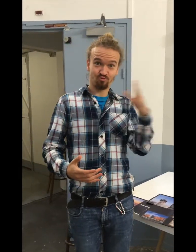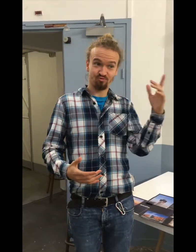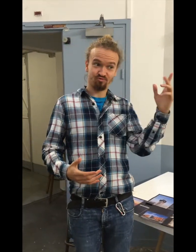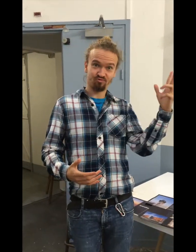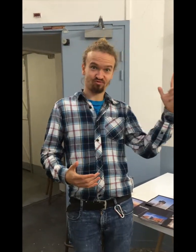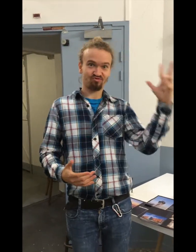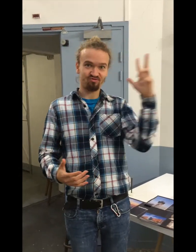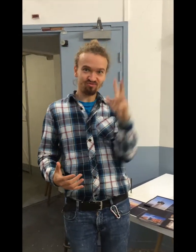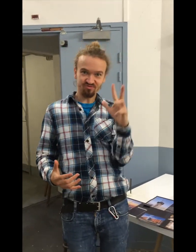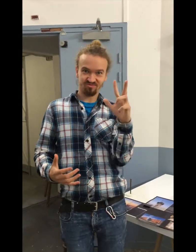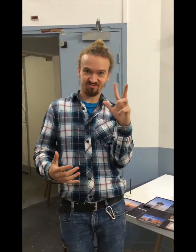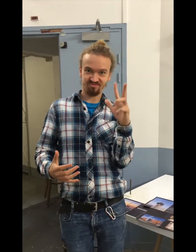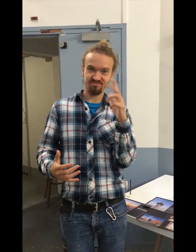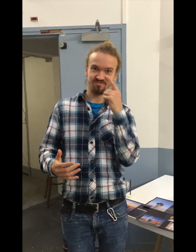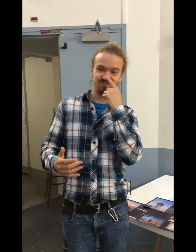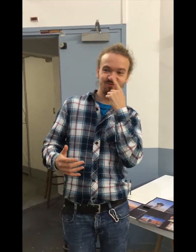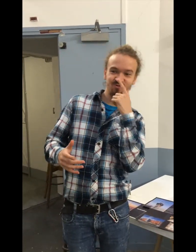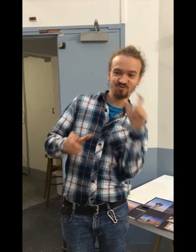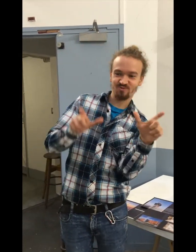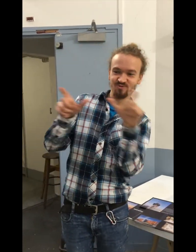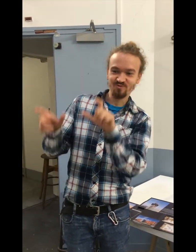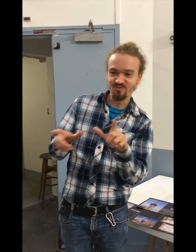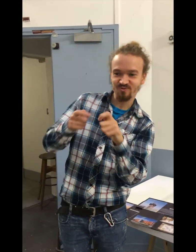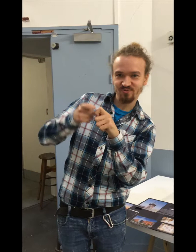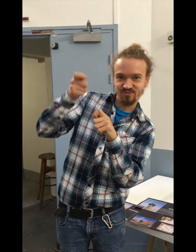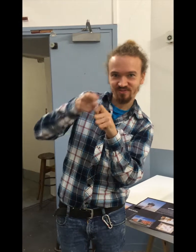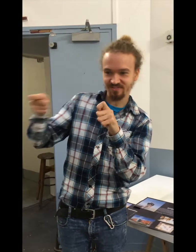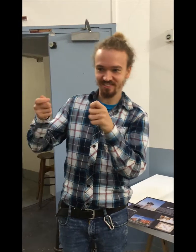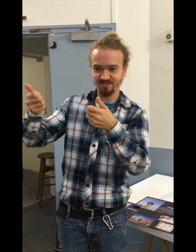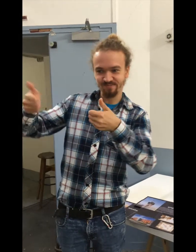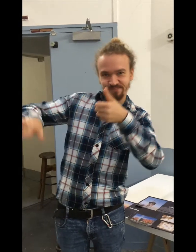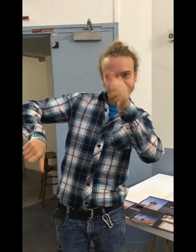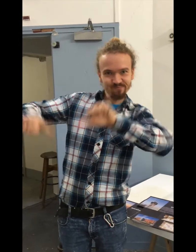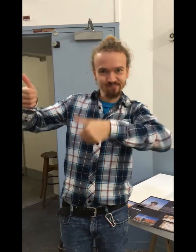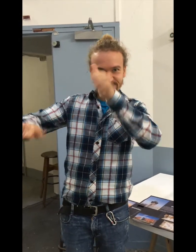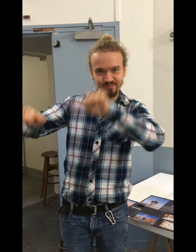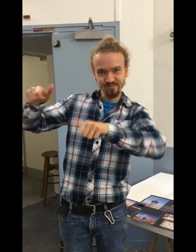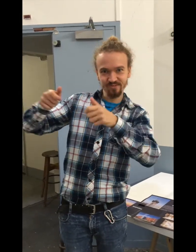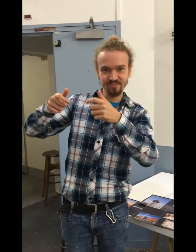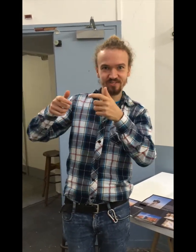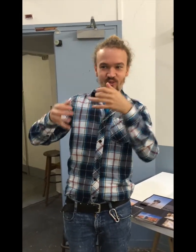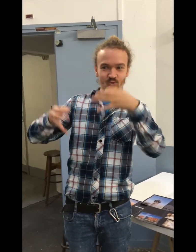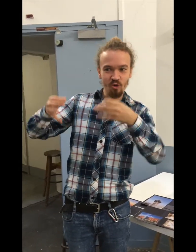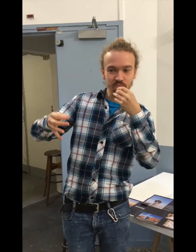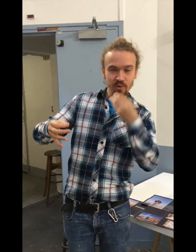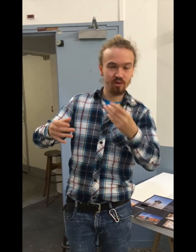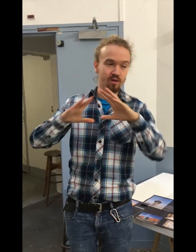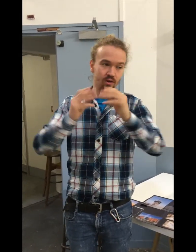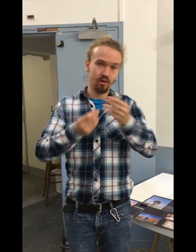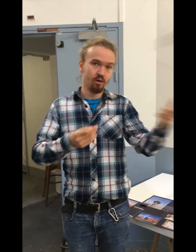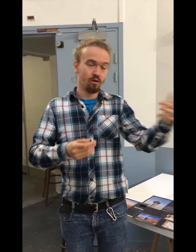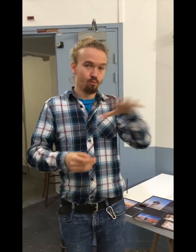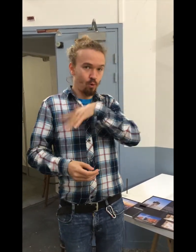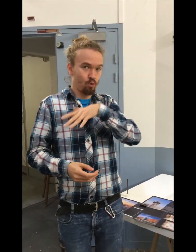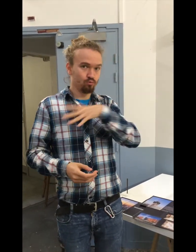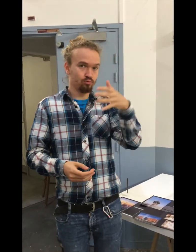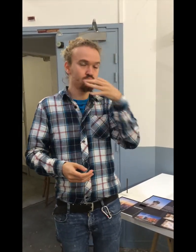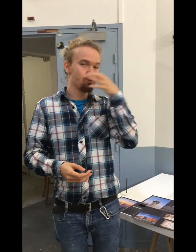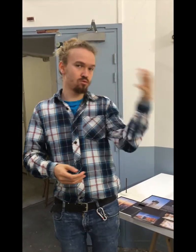Beaux-Arts sont venus voir le résultat du travail et pour juger de la qualité de ce